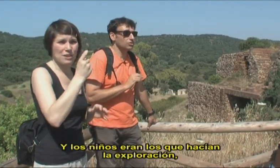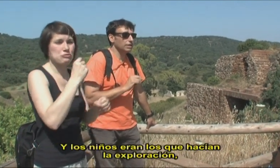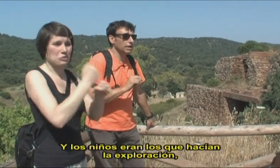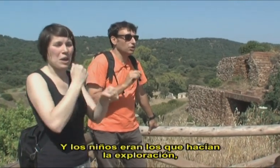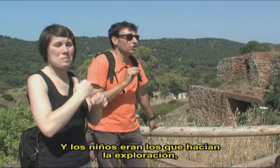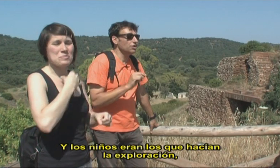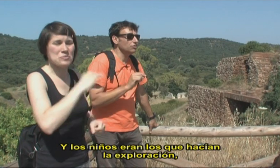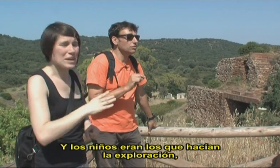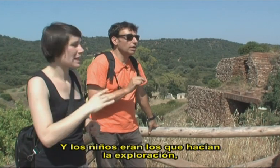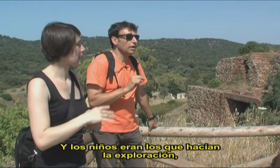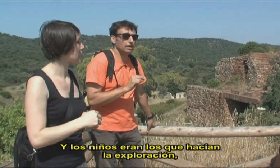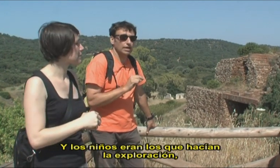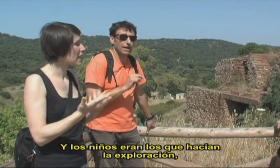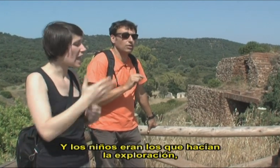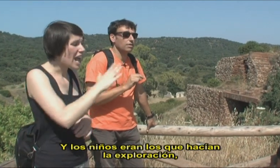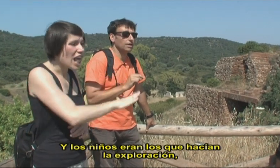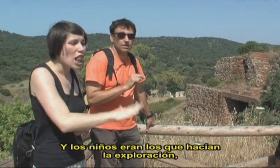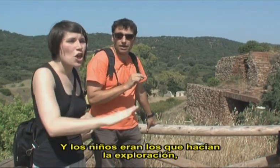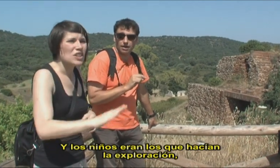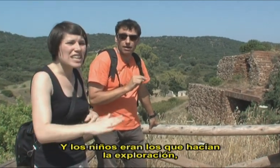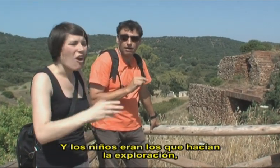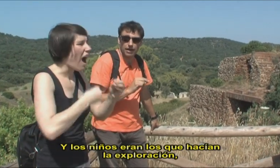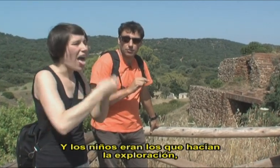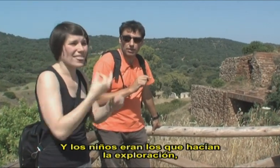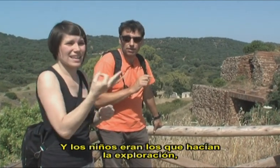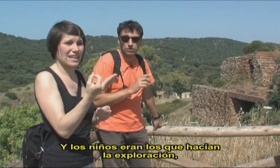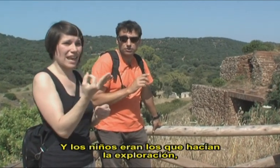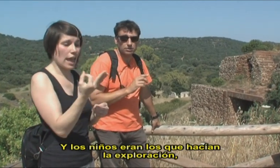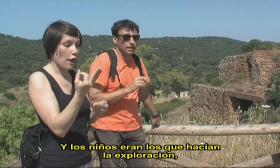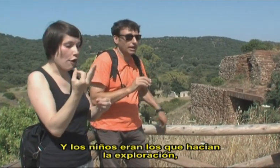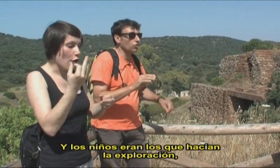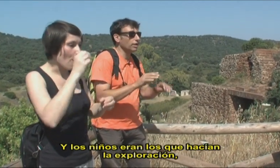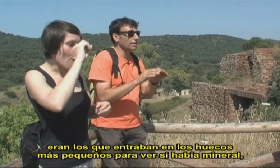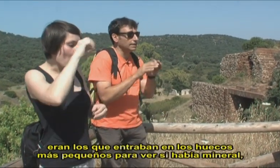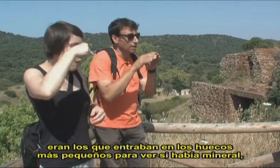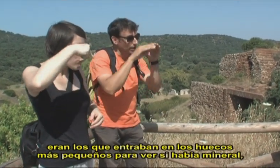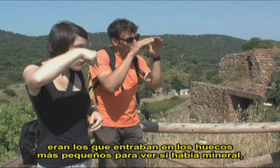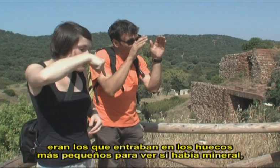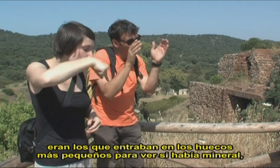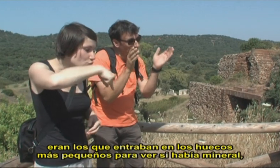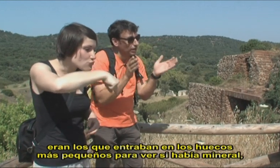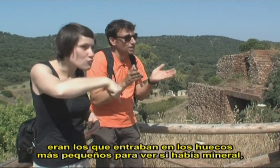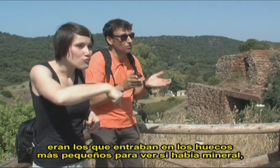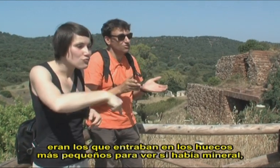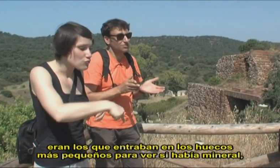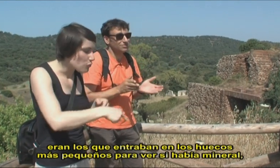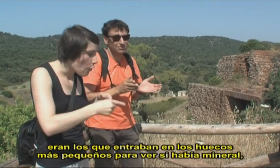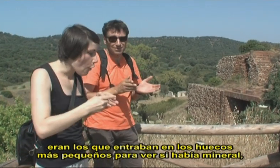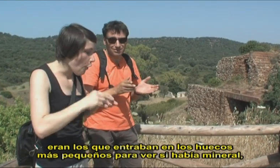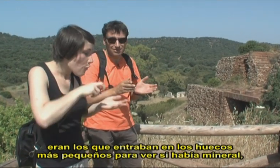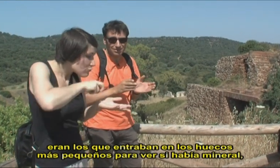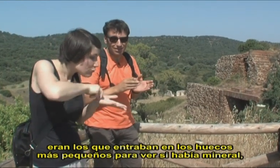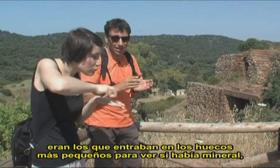Y los niños eran los que hacían la exploración. Eran los que entraban en los huecos más pequeños